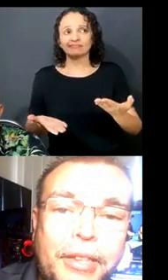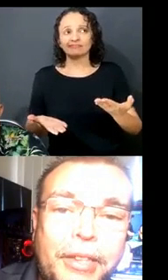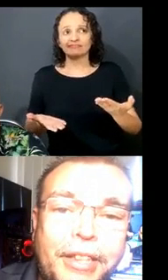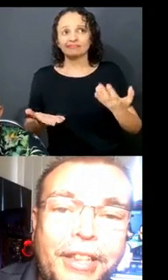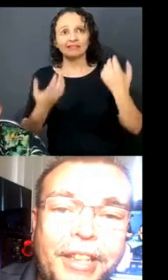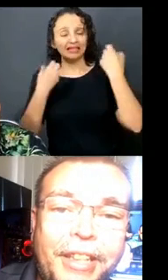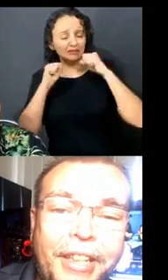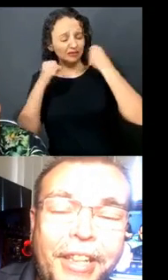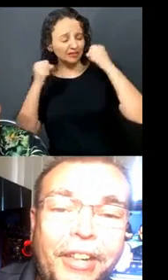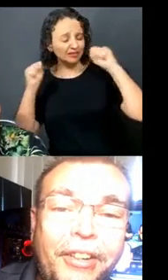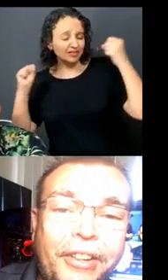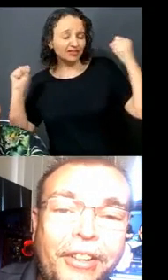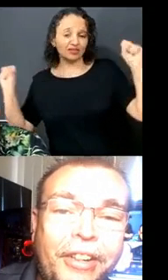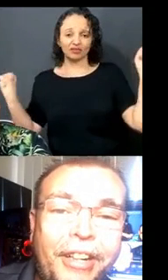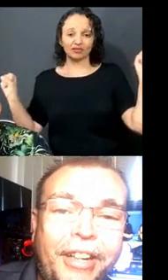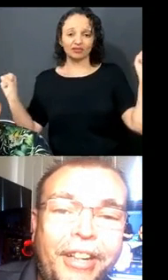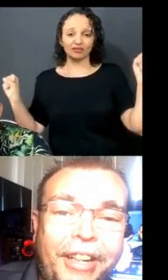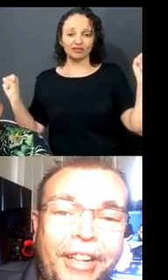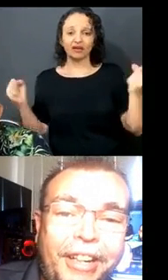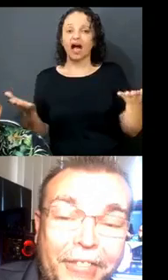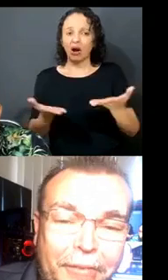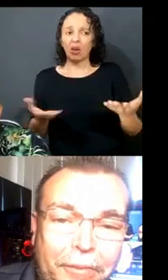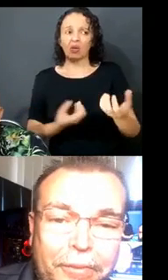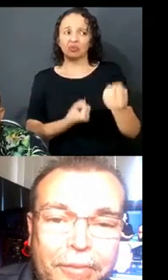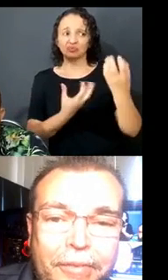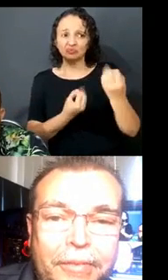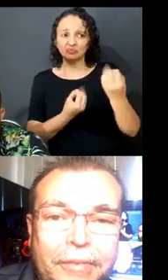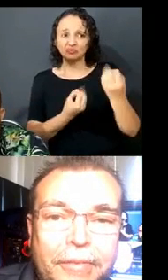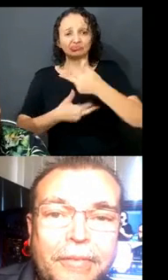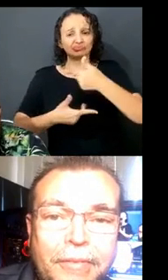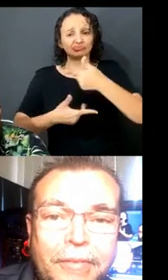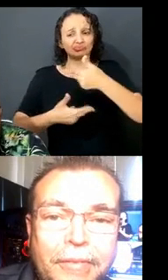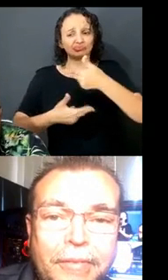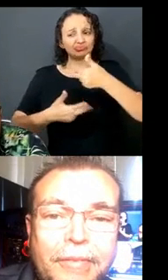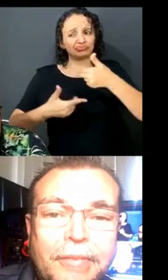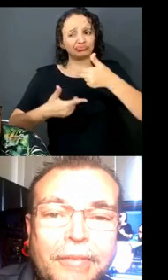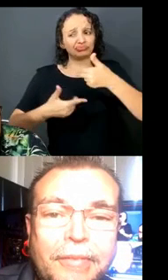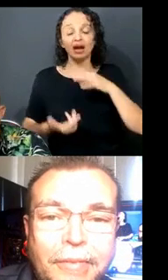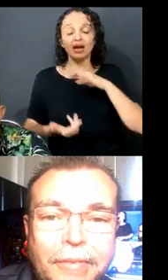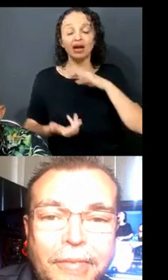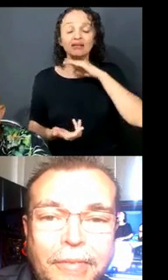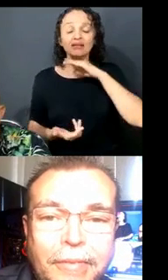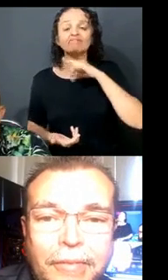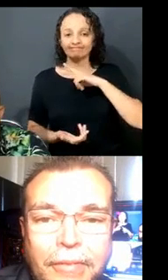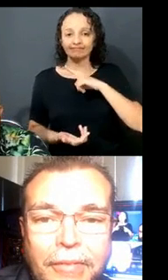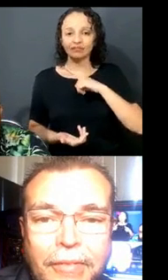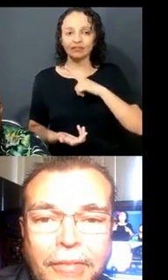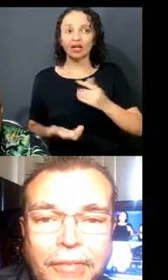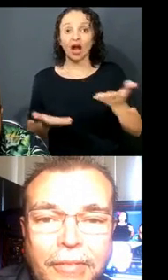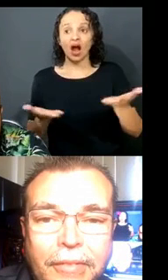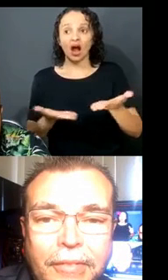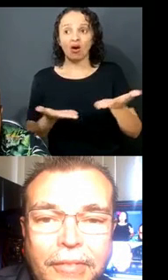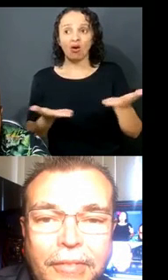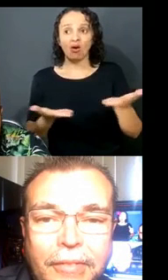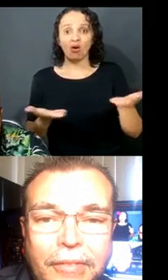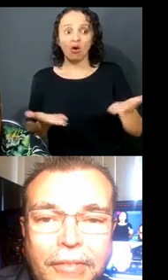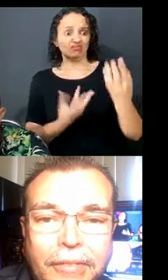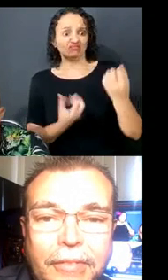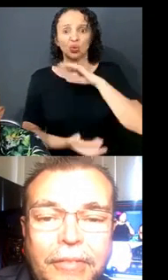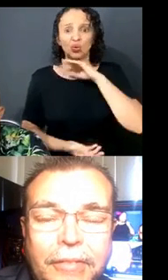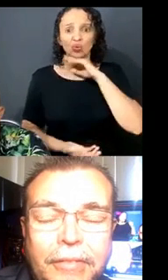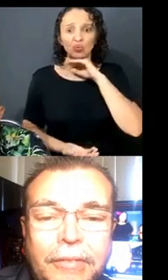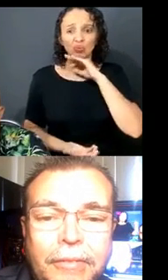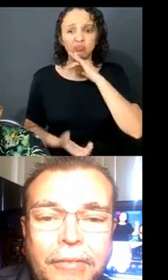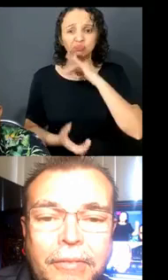de informação. Sim. Entendeu? E verdade, verdade. E essa intoxicação